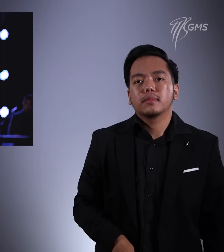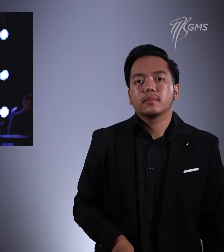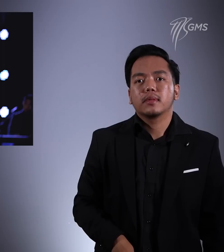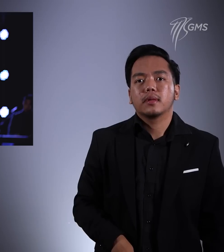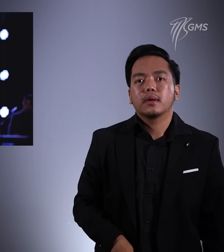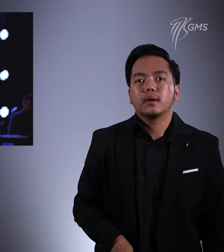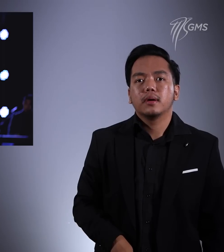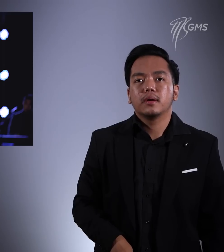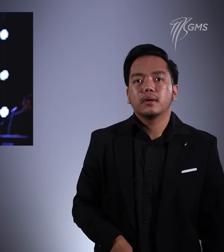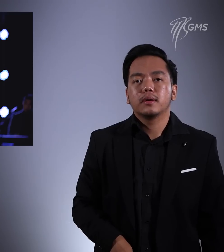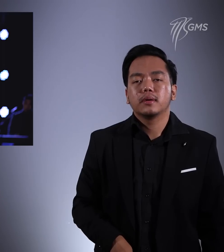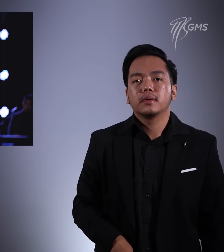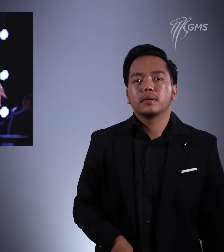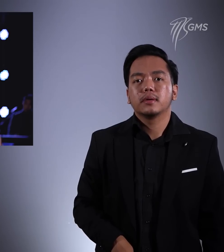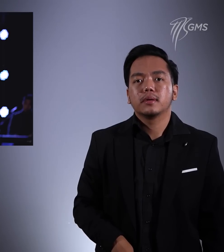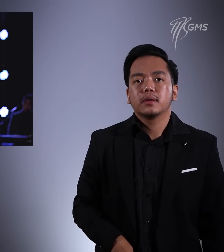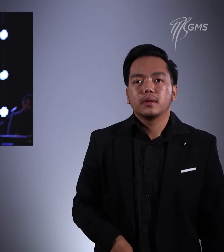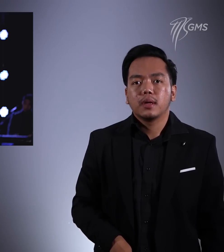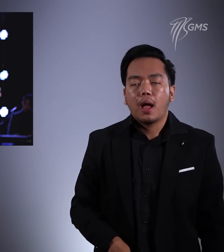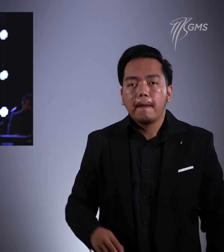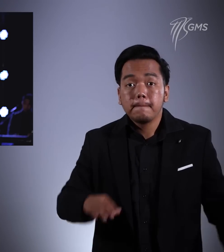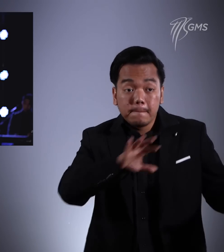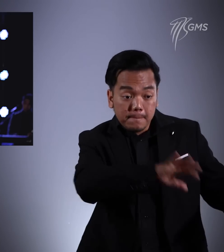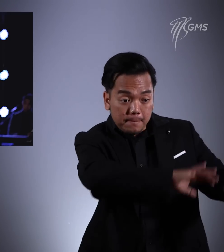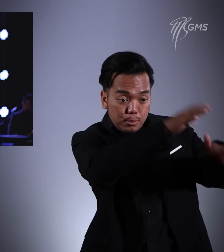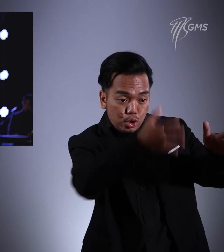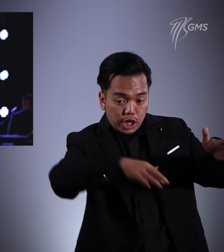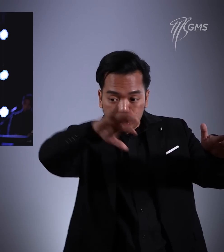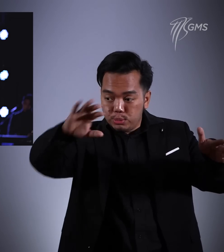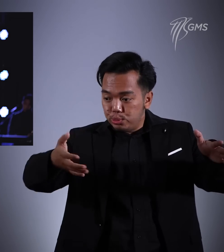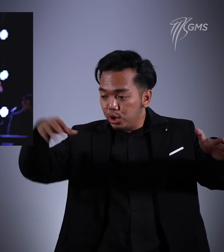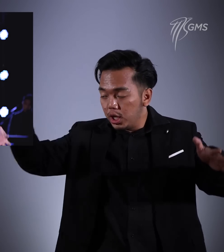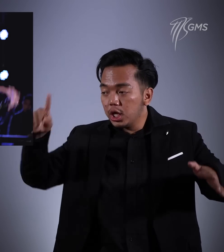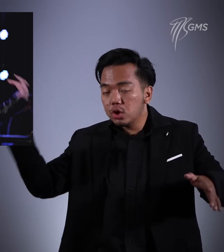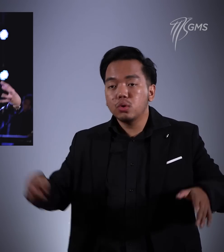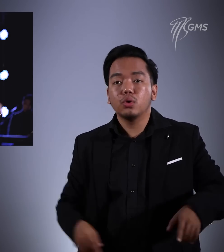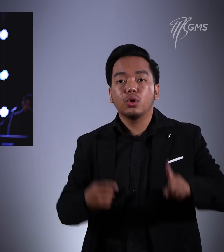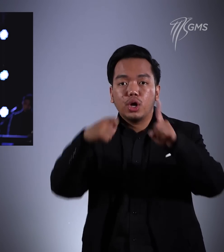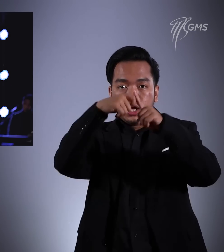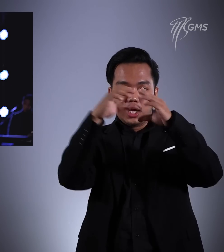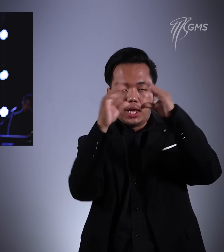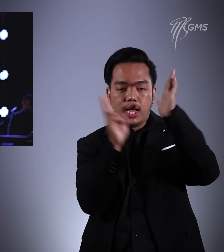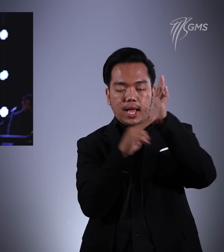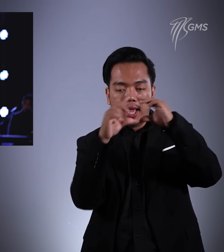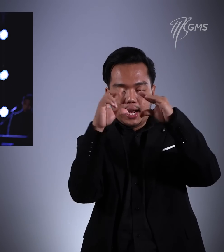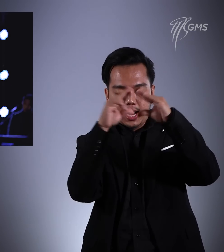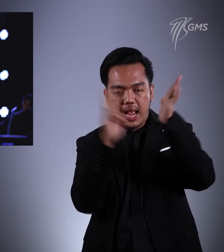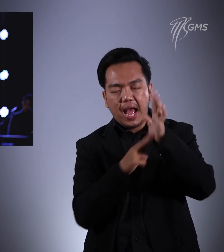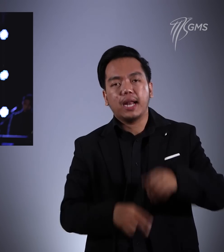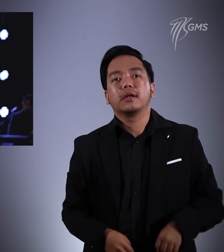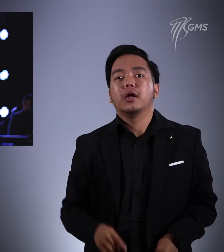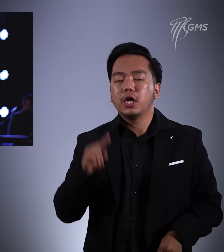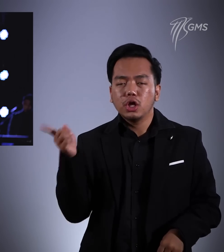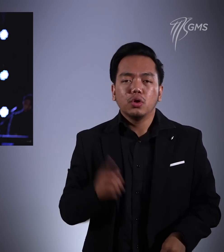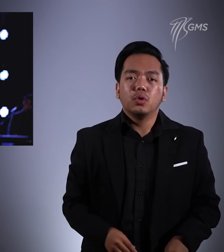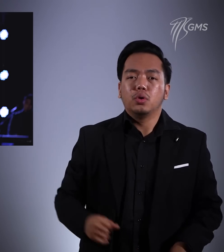Itu maksudnya berjejak di bukit-bukit kita. Bukit-bukit itu kan warisan. Bukit-bukit itu kan Kanaan, tanah perjanjian. Dia memberikan kepada kita